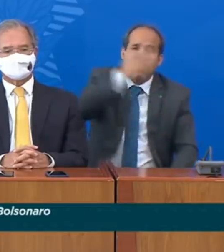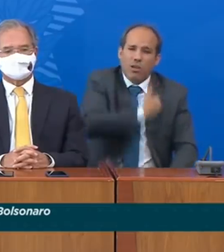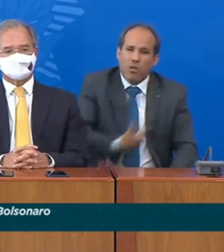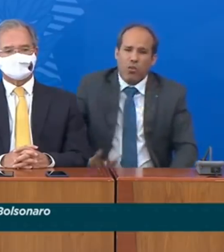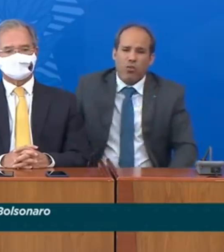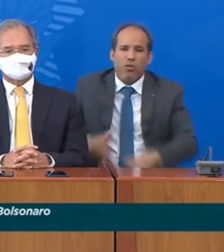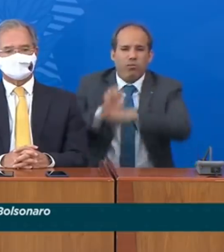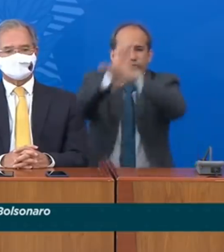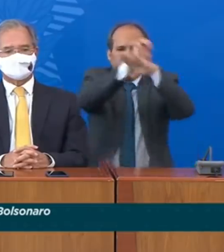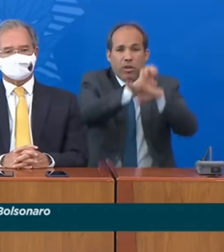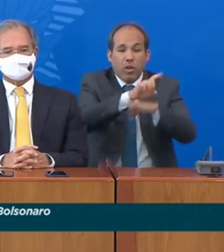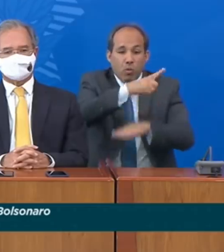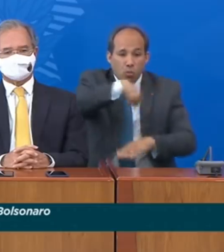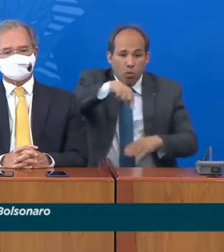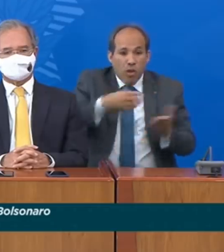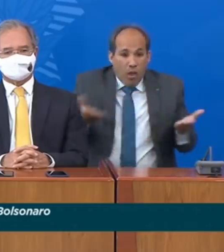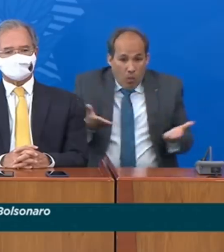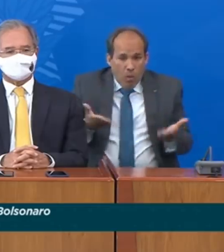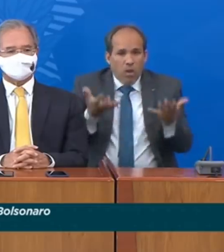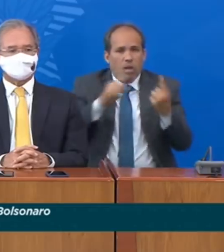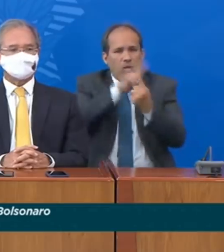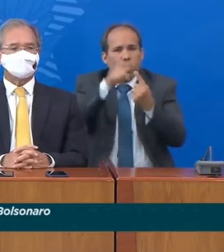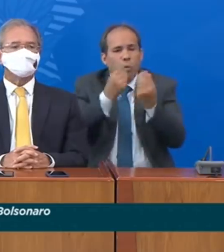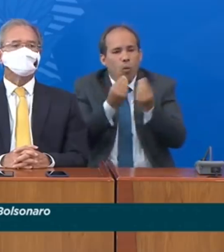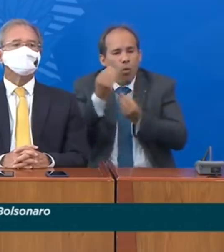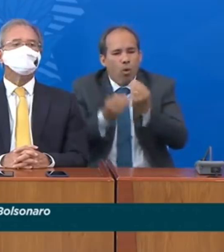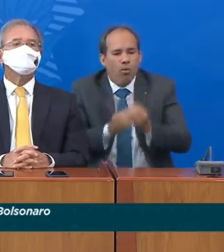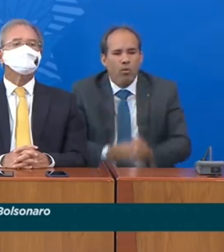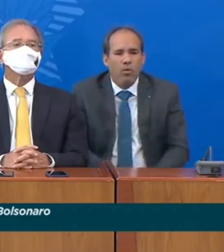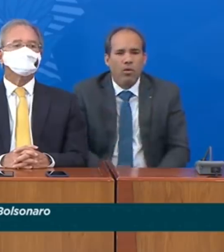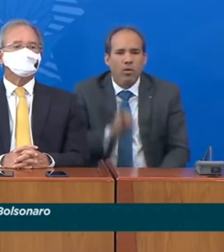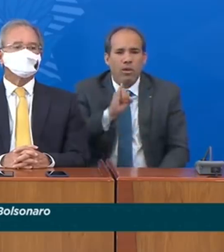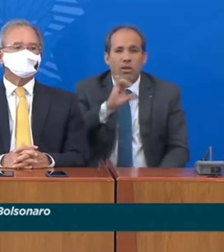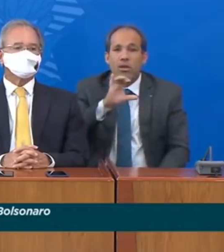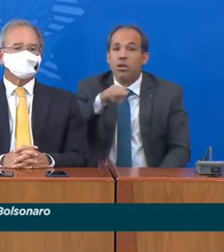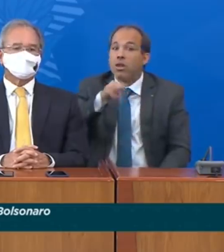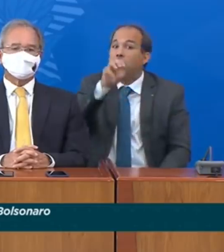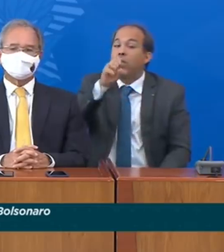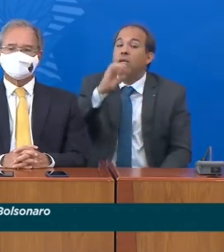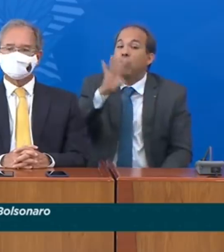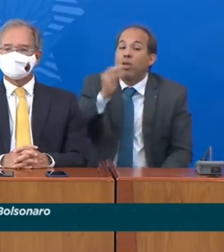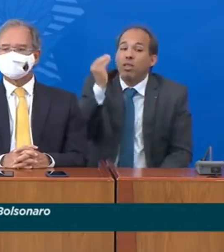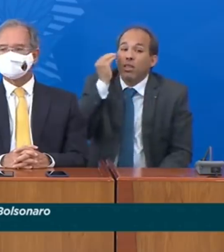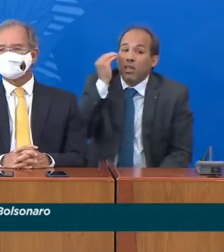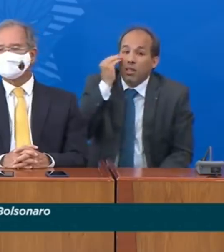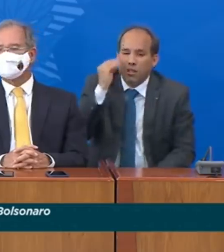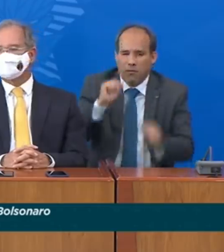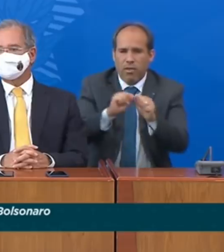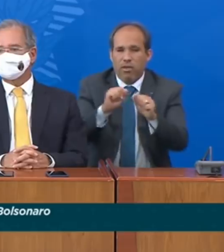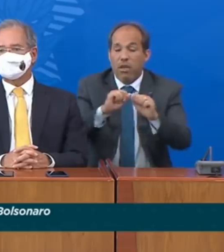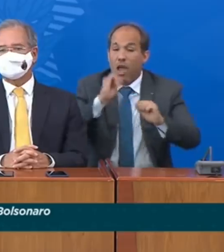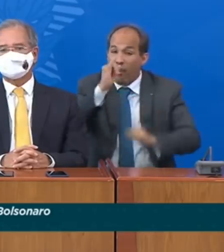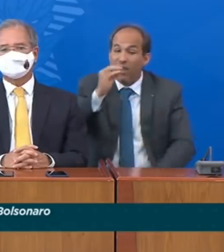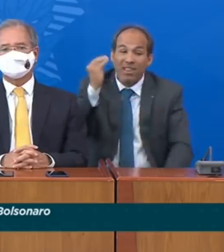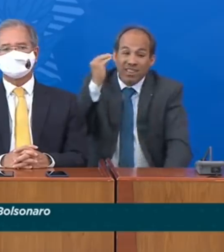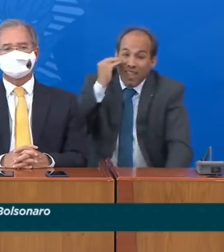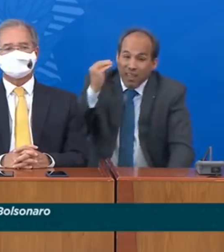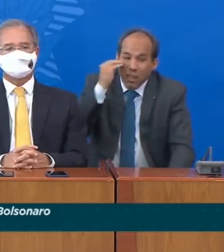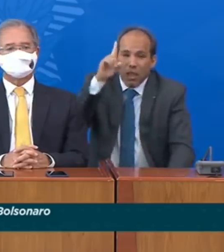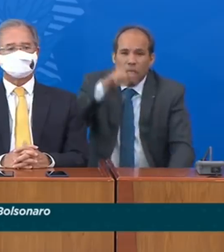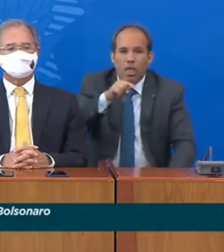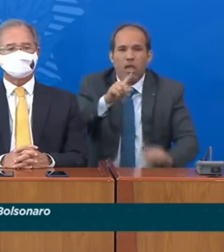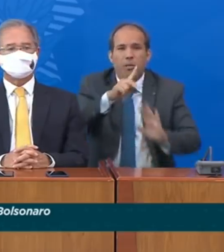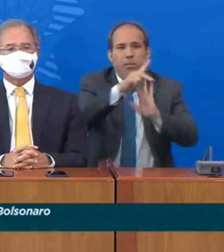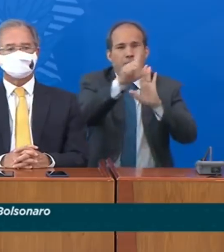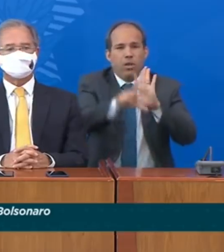que pretendemos fazer na questão do ICMS, deixo bem claro, pretendemos fazer, é um projeto de lei